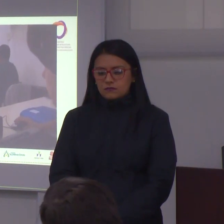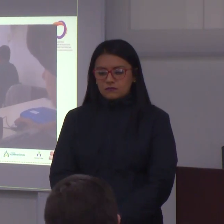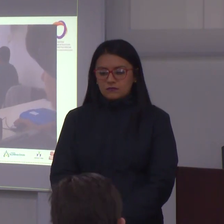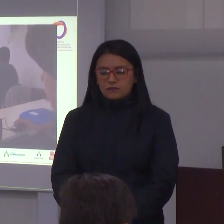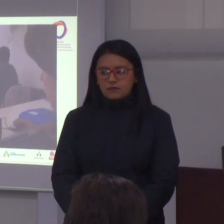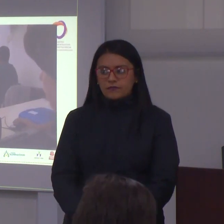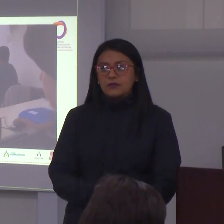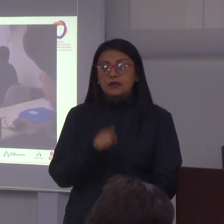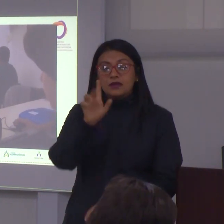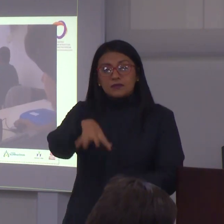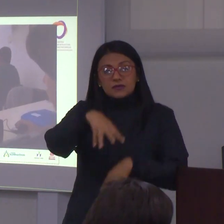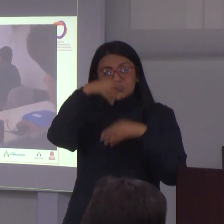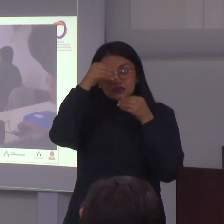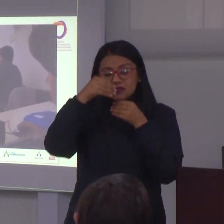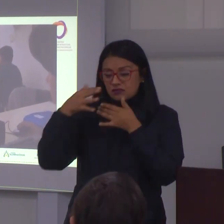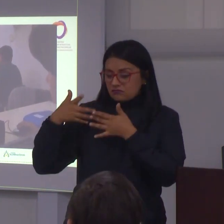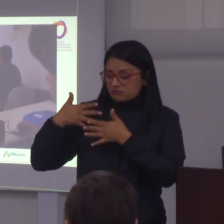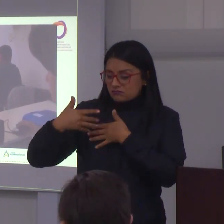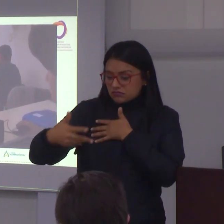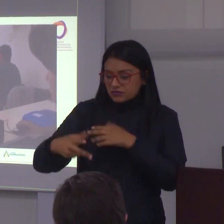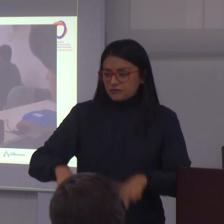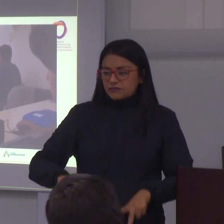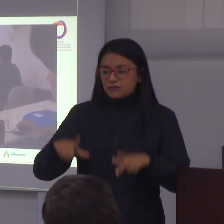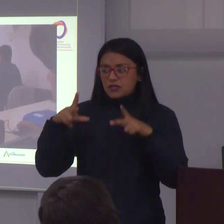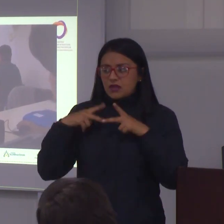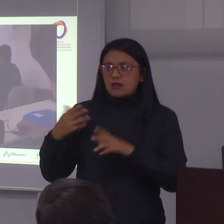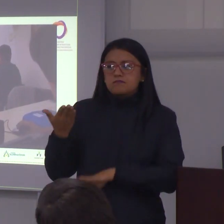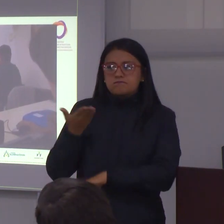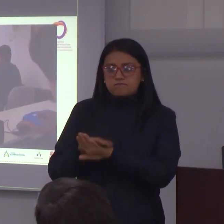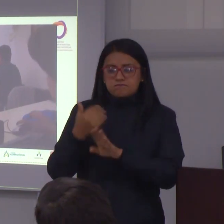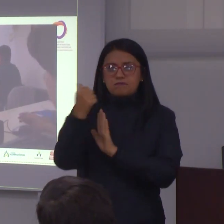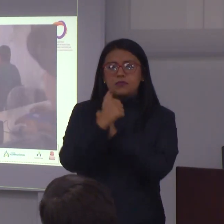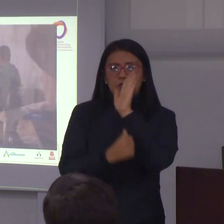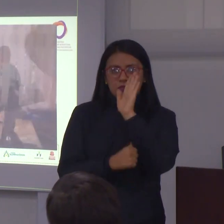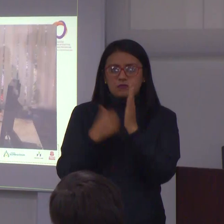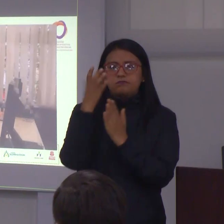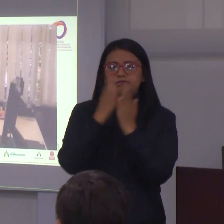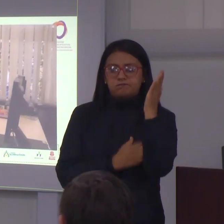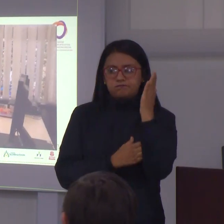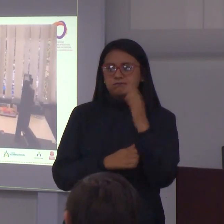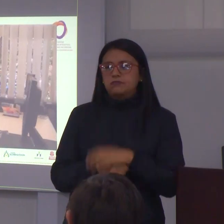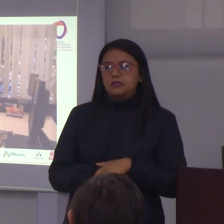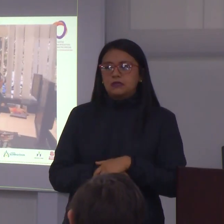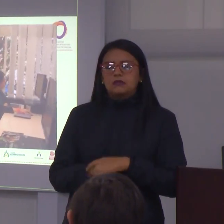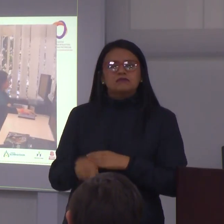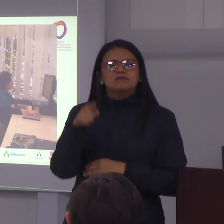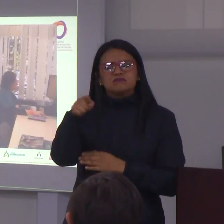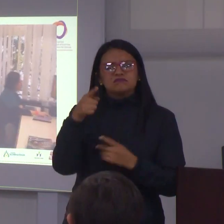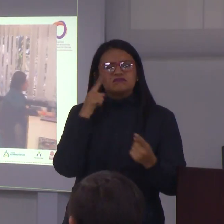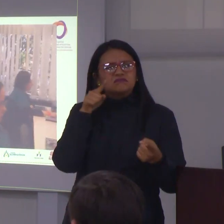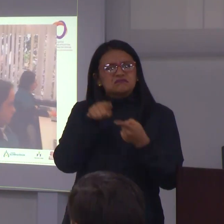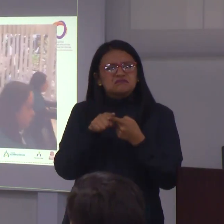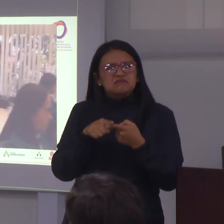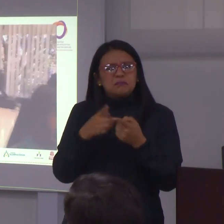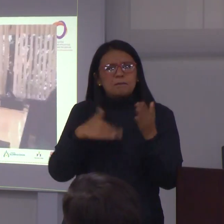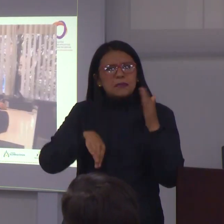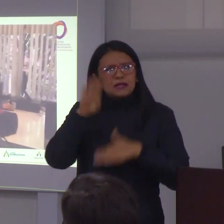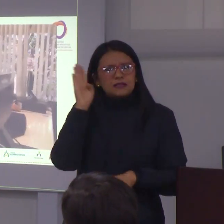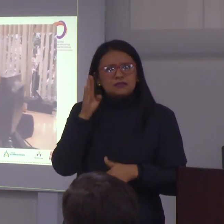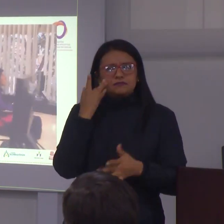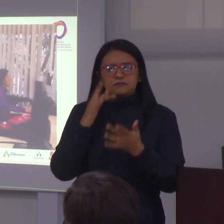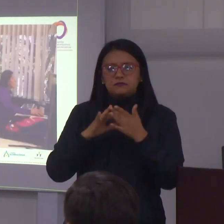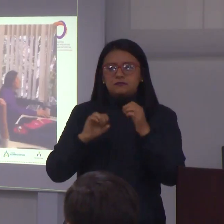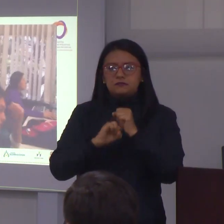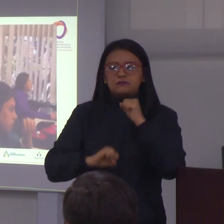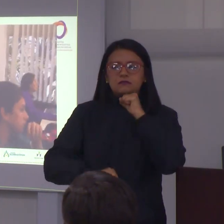Pues el aprendizaje a lo largo de la vida se plantea un programa curricular basado básicamente en las